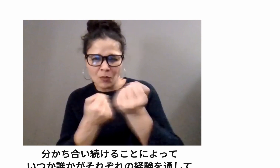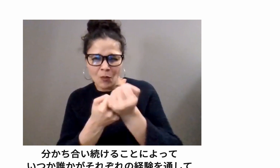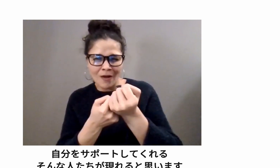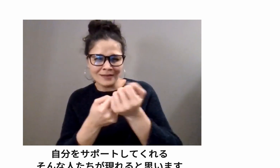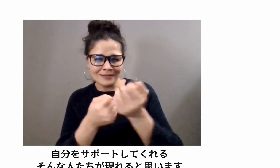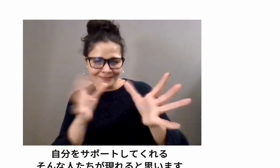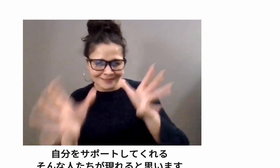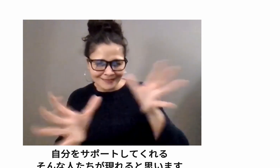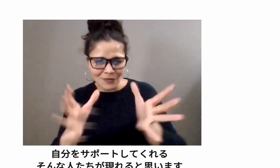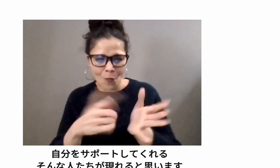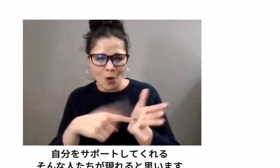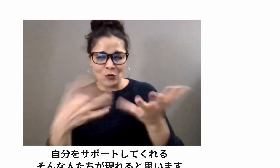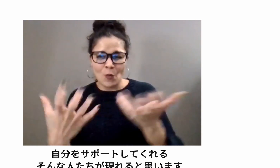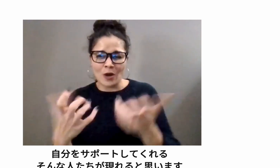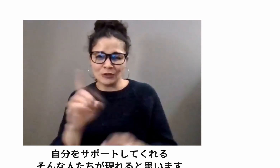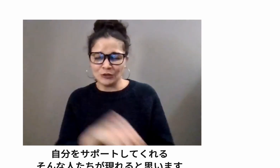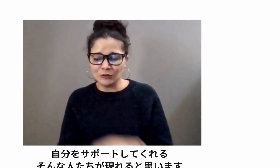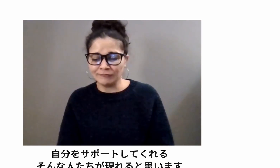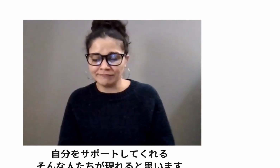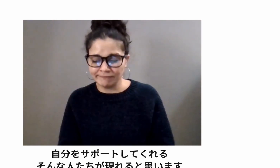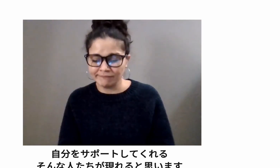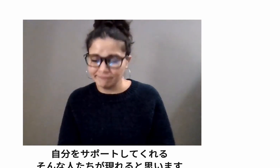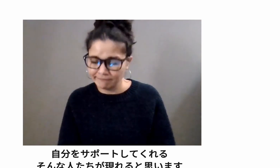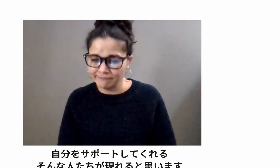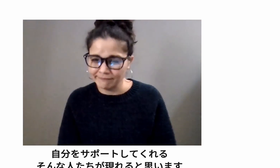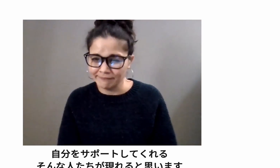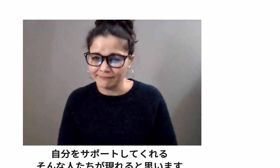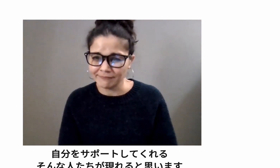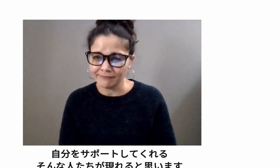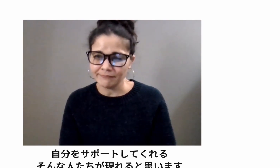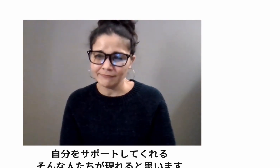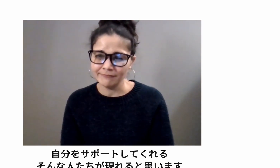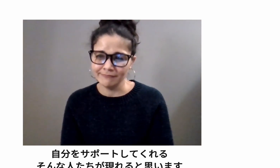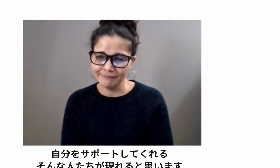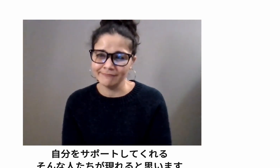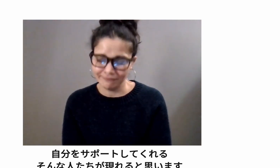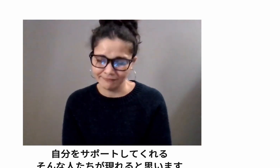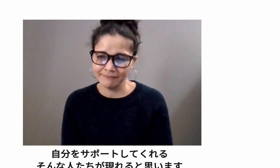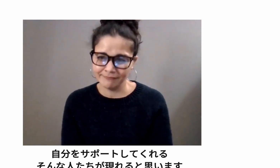験を通してどんなふうに自分をサポートしてくれるかっていうこと、そんな人たちが現れてくると思います。